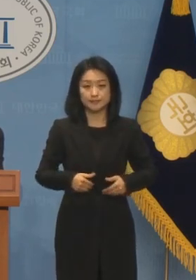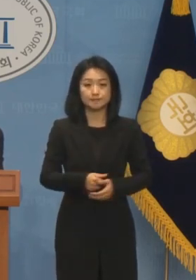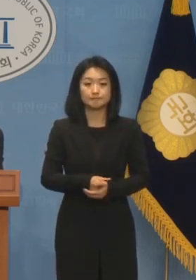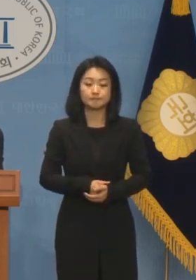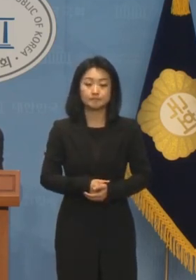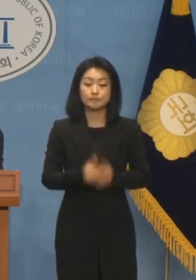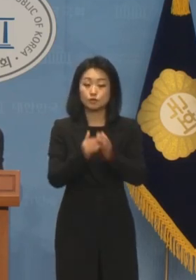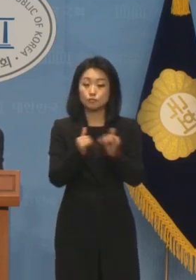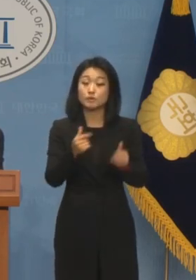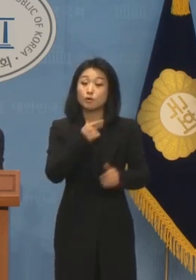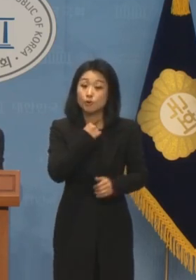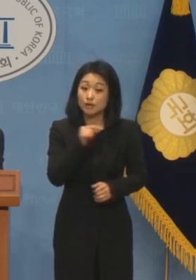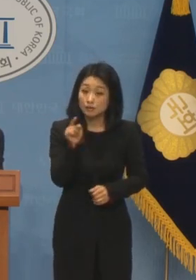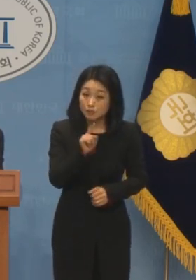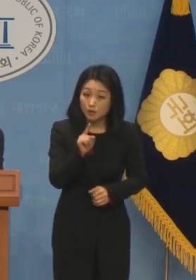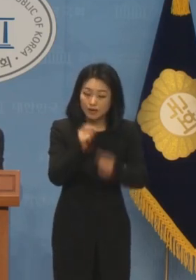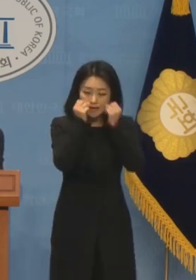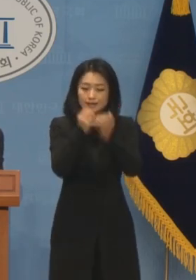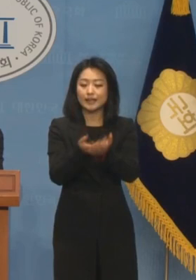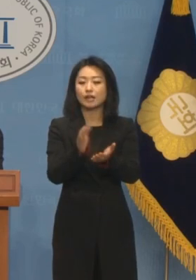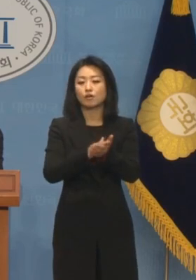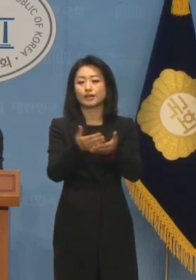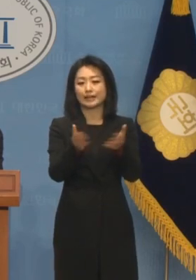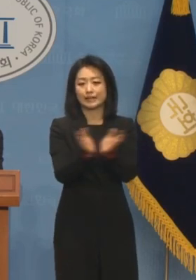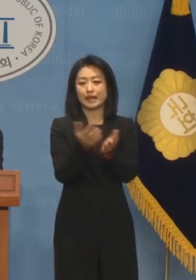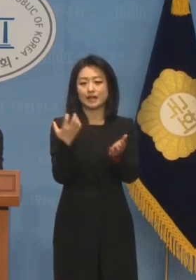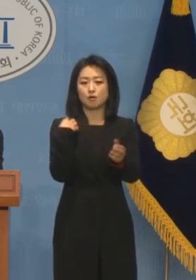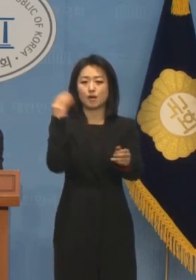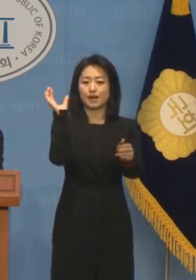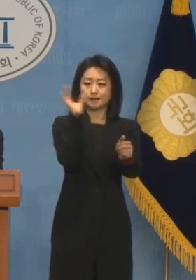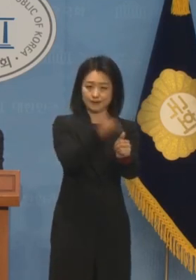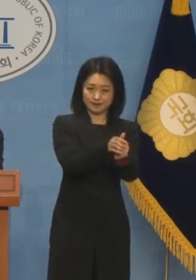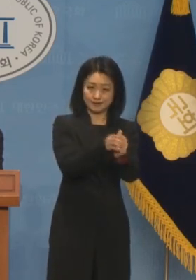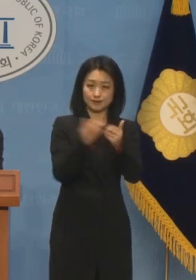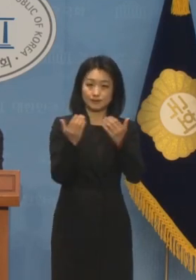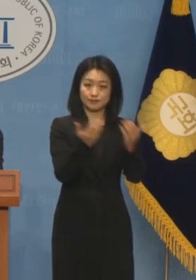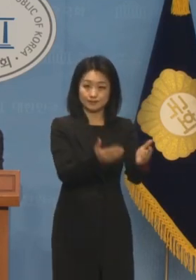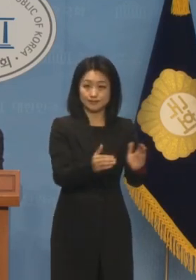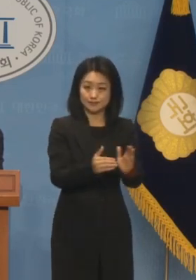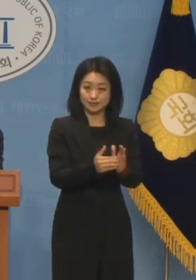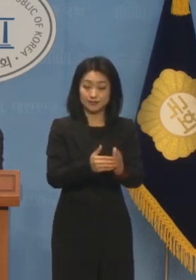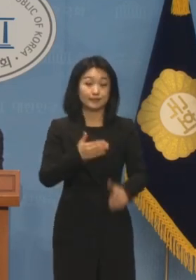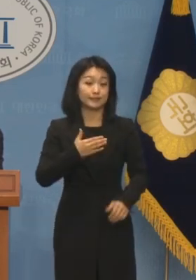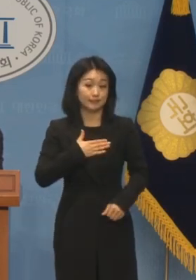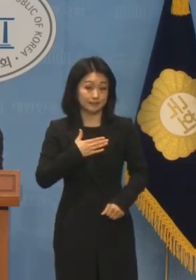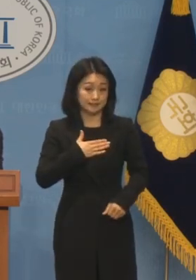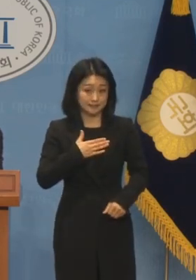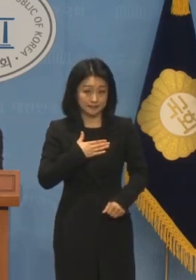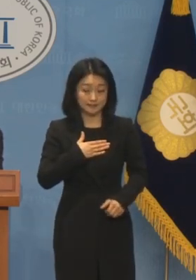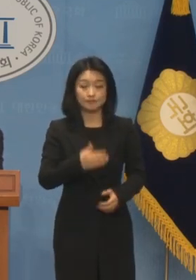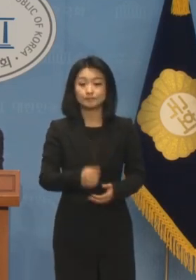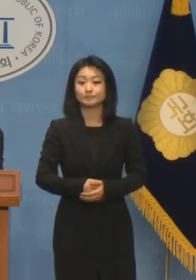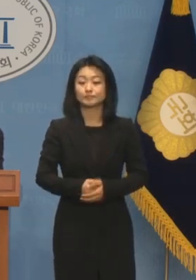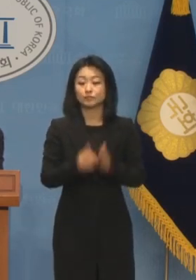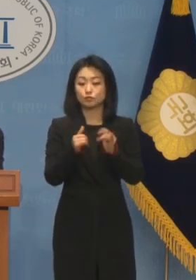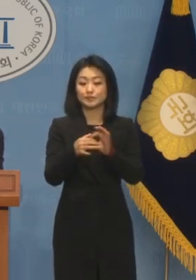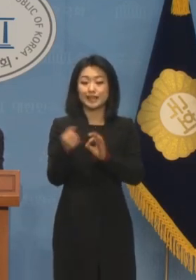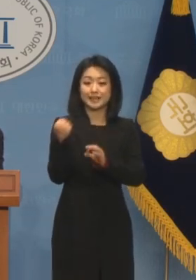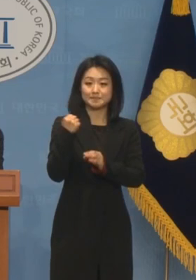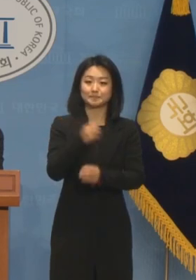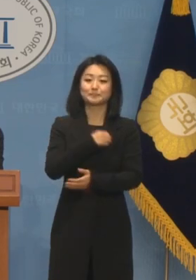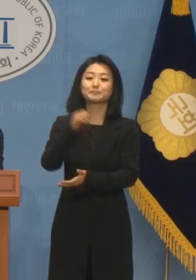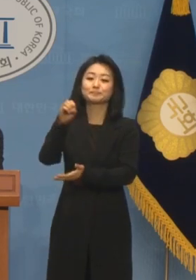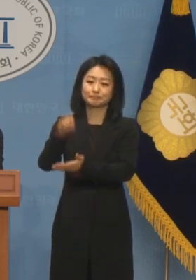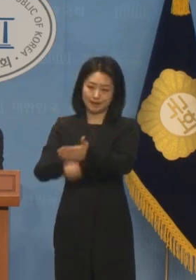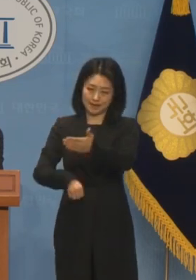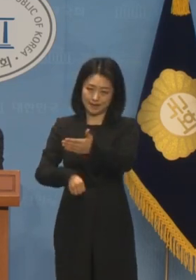이것이 국민이 바라는 개혁신당의 역할일 것입니다. 저는 이에 국민의힘을